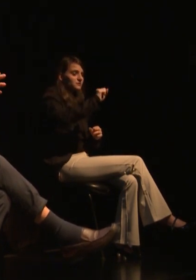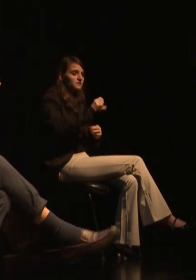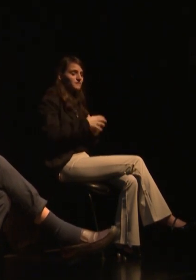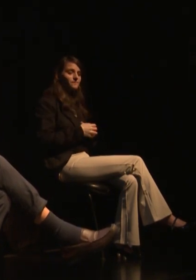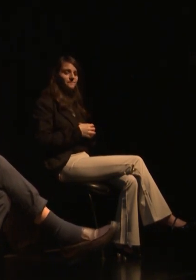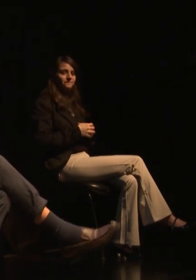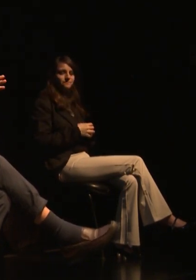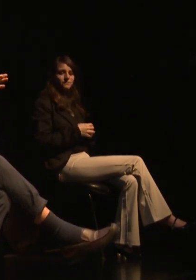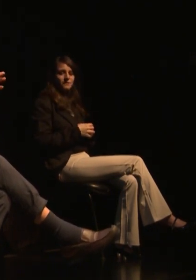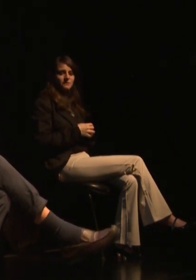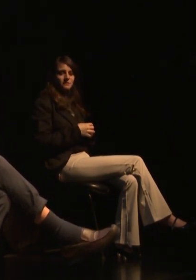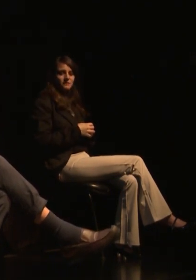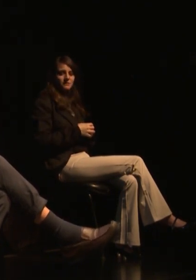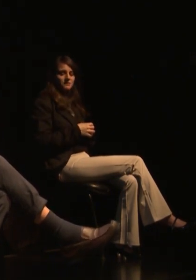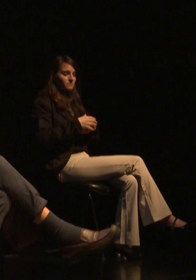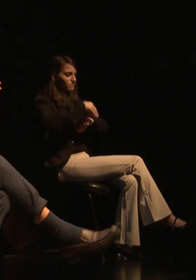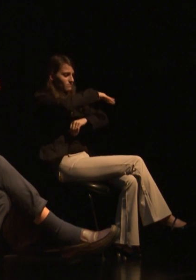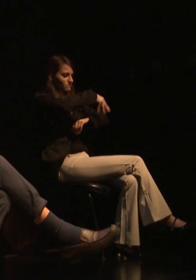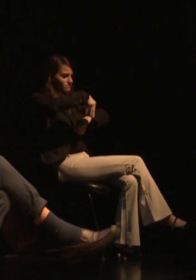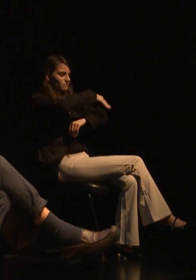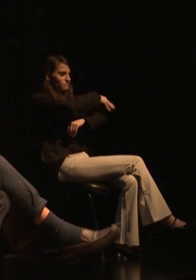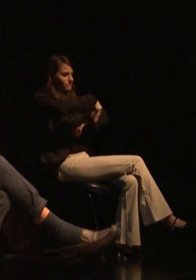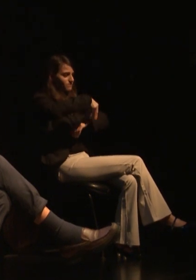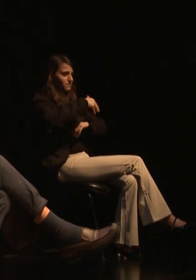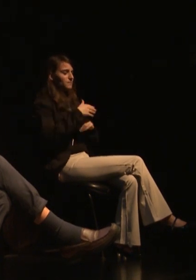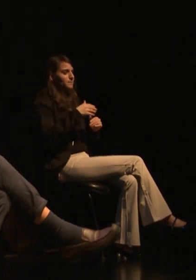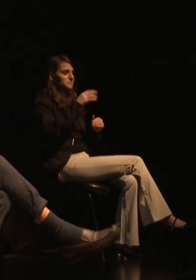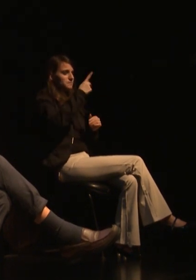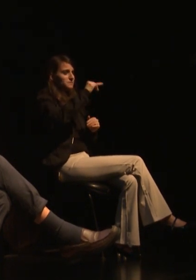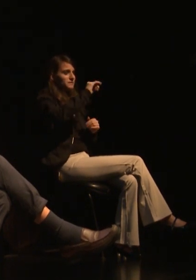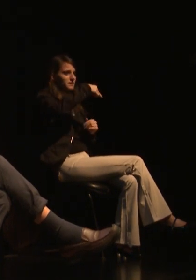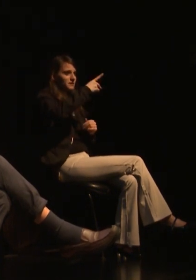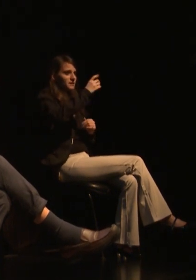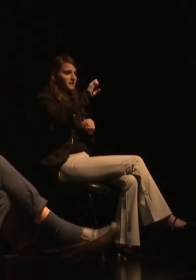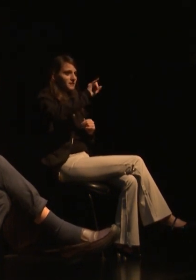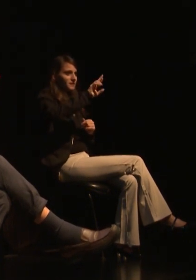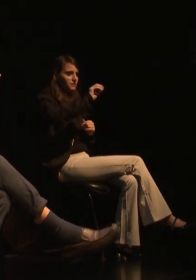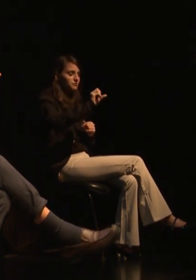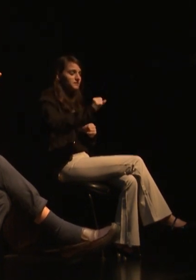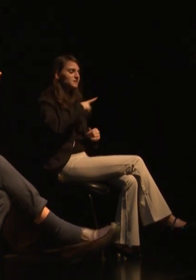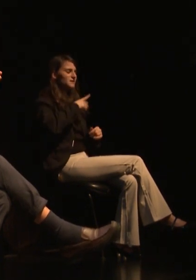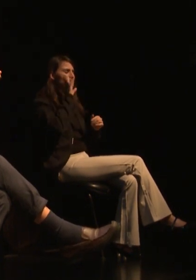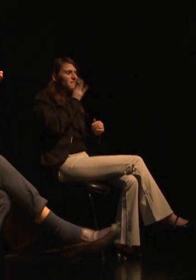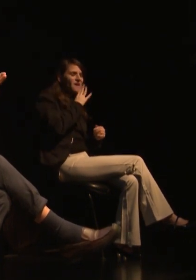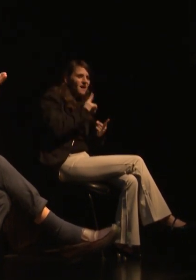ali num canto civilizado de Pinheiros, onde tem bar,